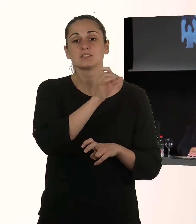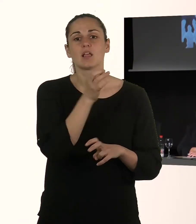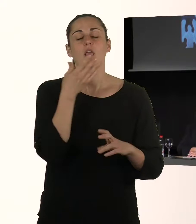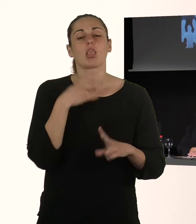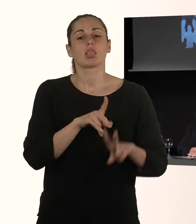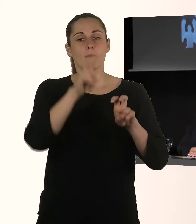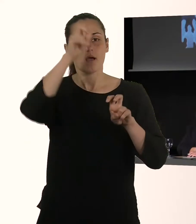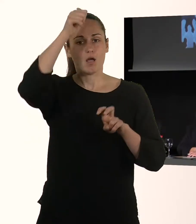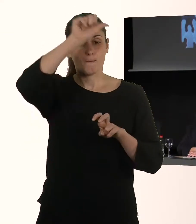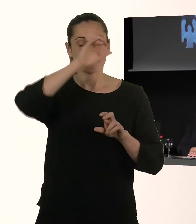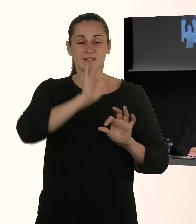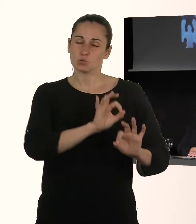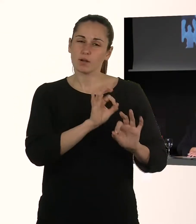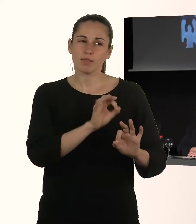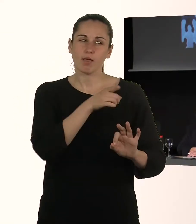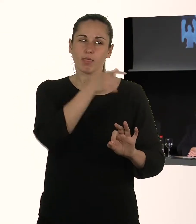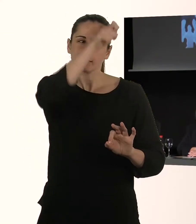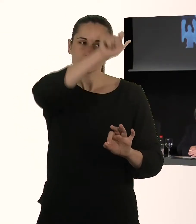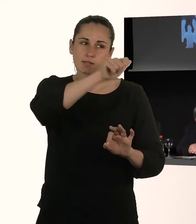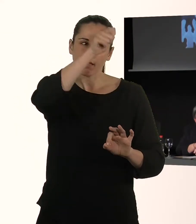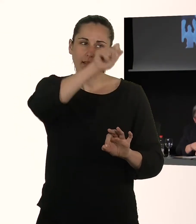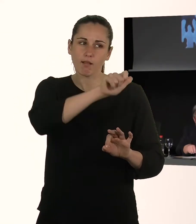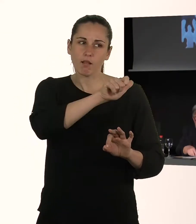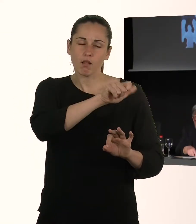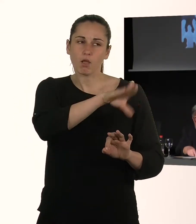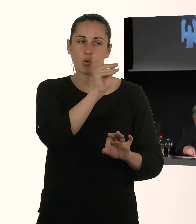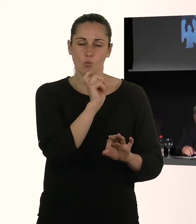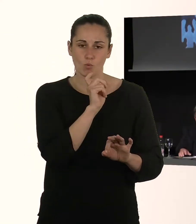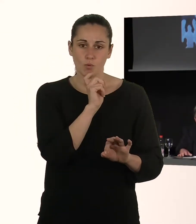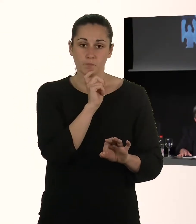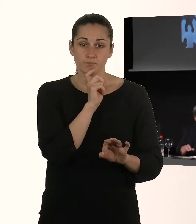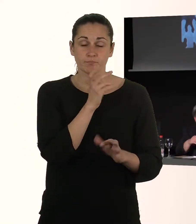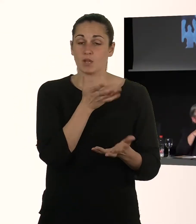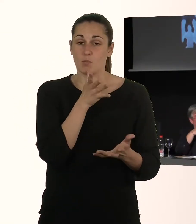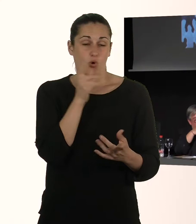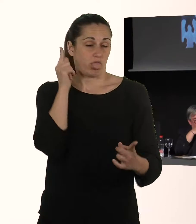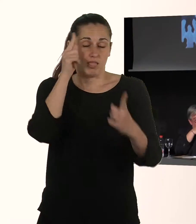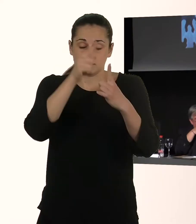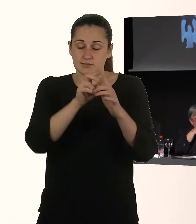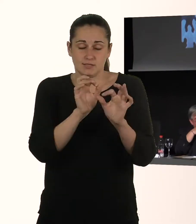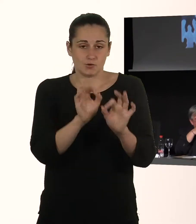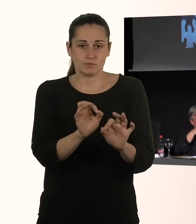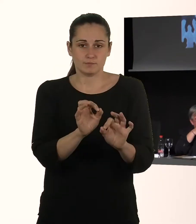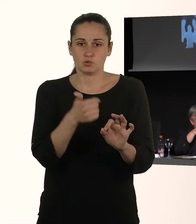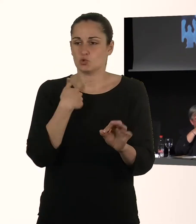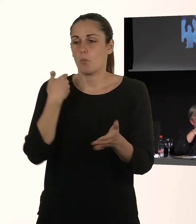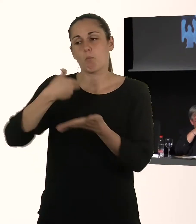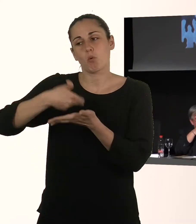comprendió. Y entonces, bueno, pues por ironías del destino y cosas así, acabé aceptando su